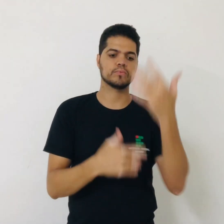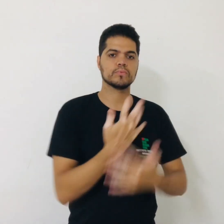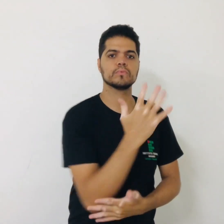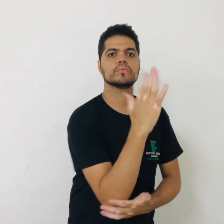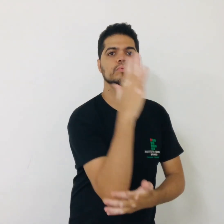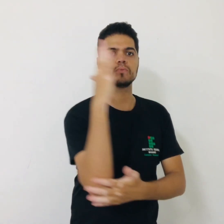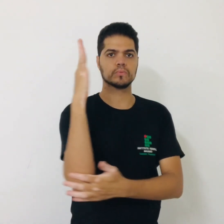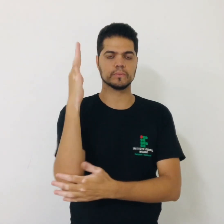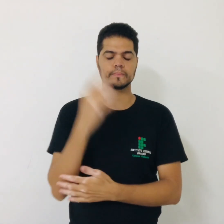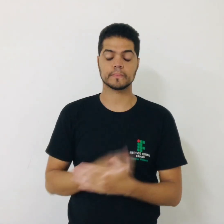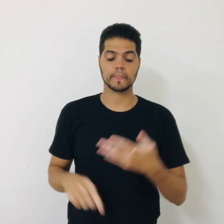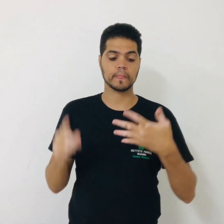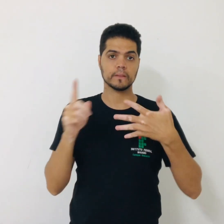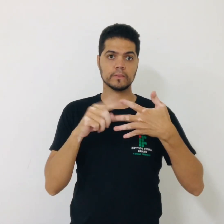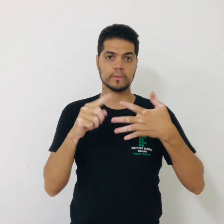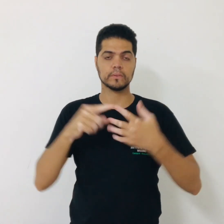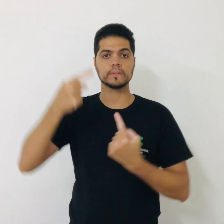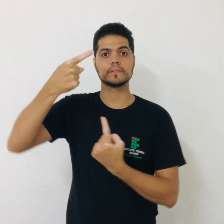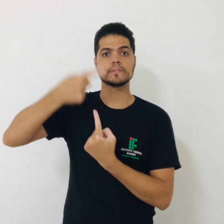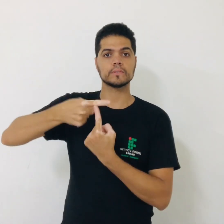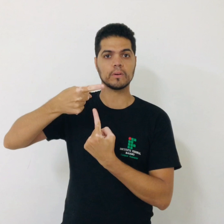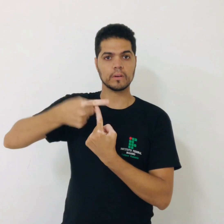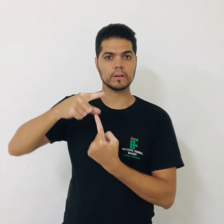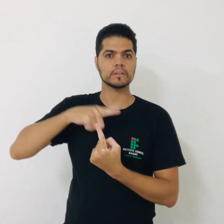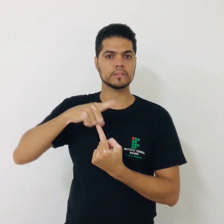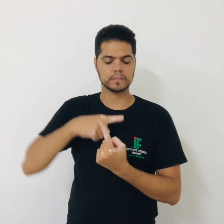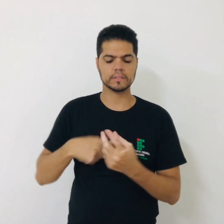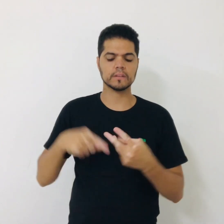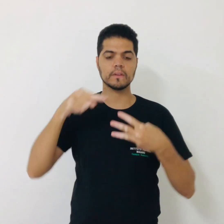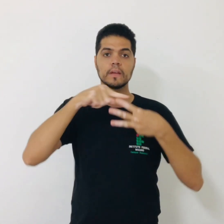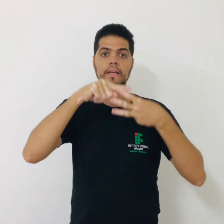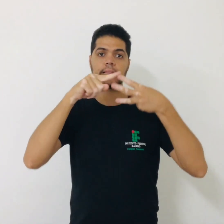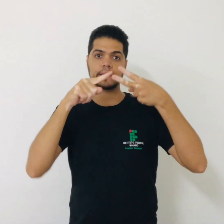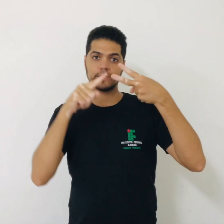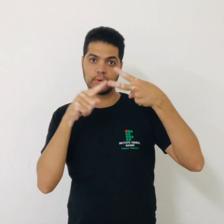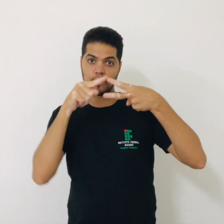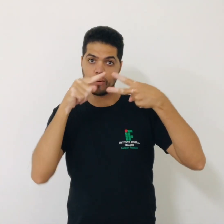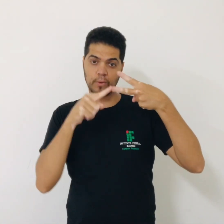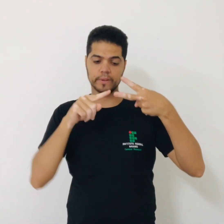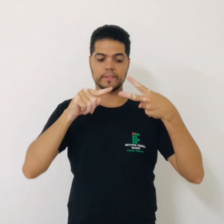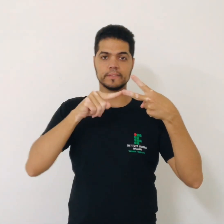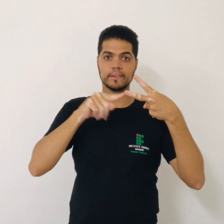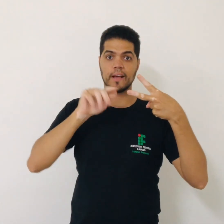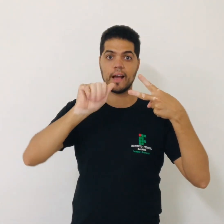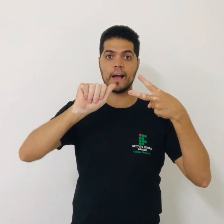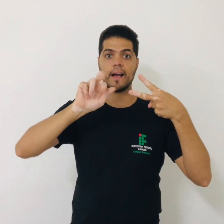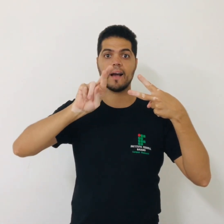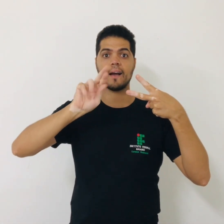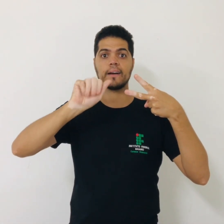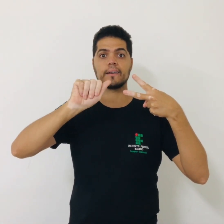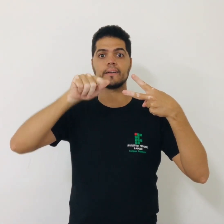do país, nos estados do centro-oeste. Em seguida, segue em direção ao norte.